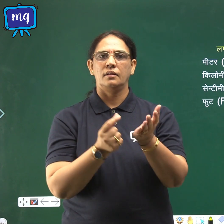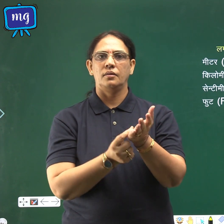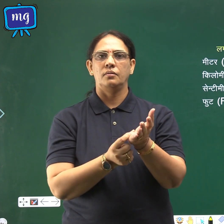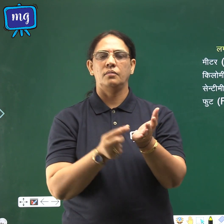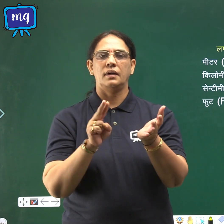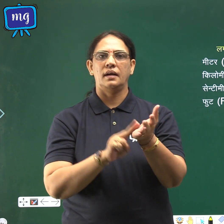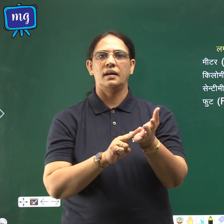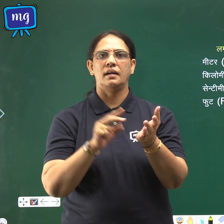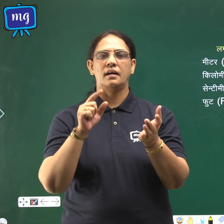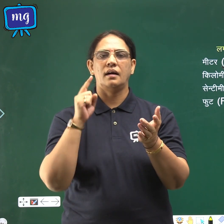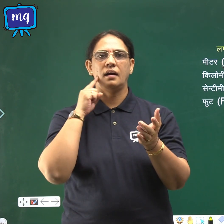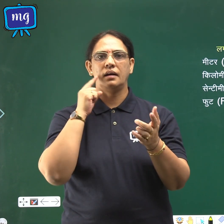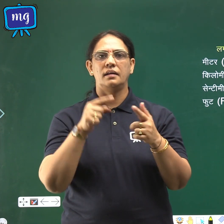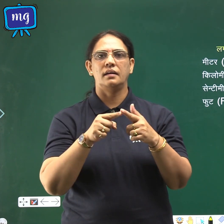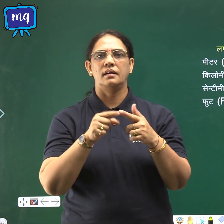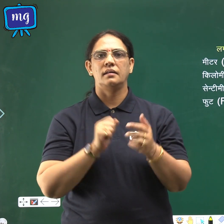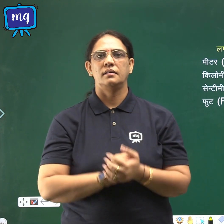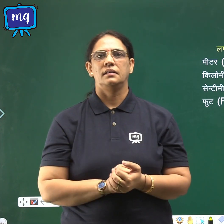मात्रक